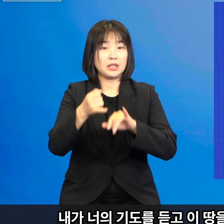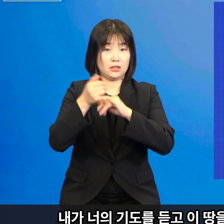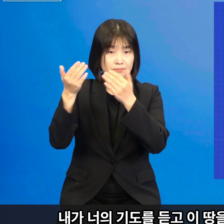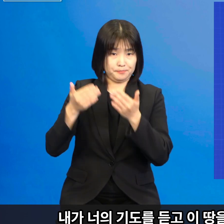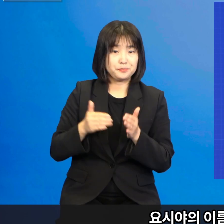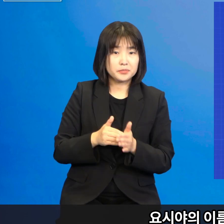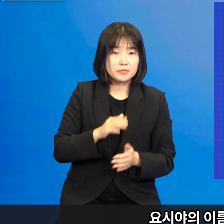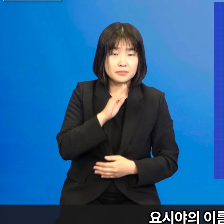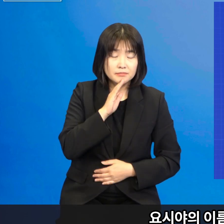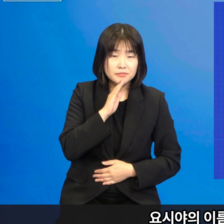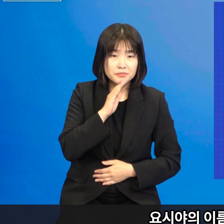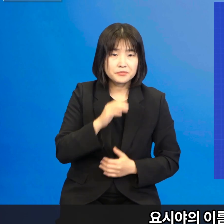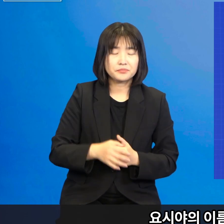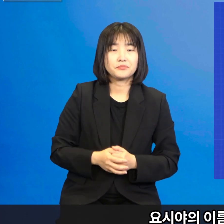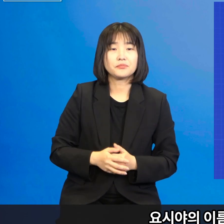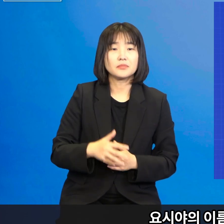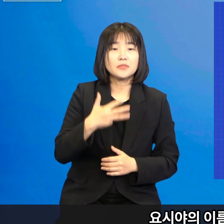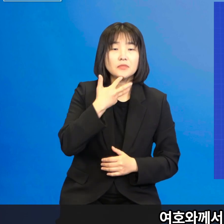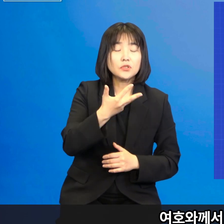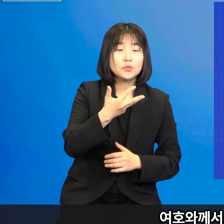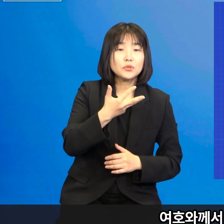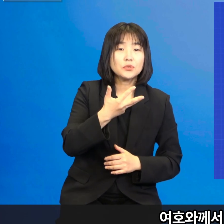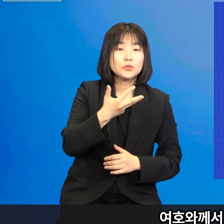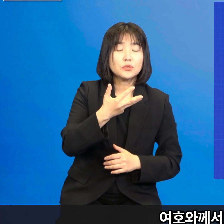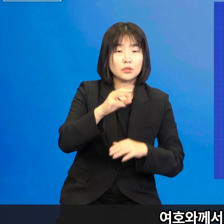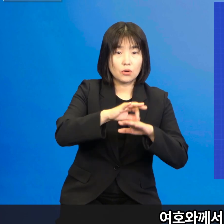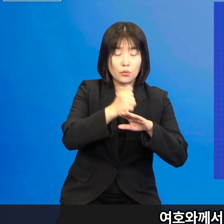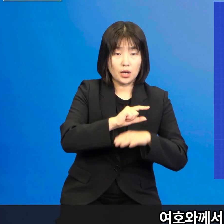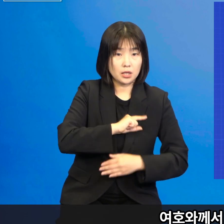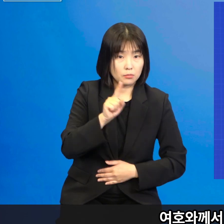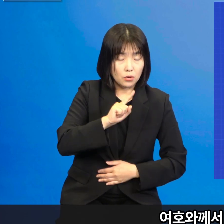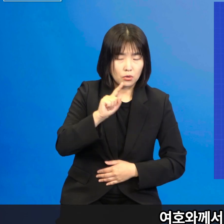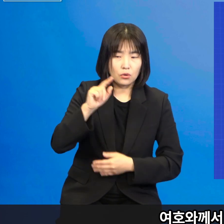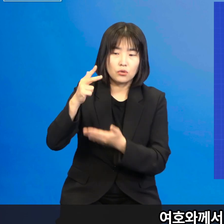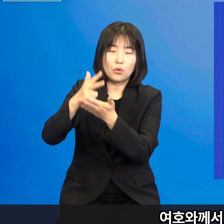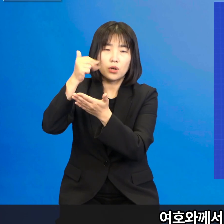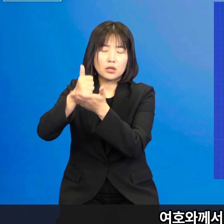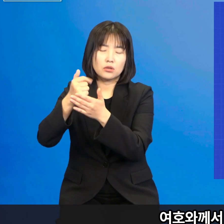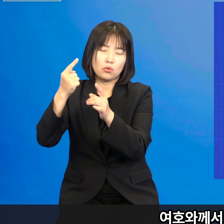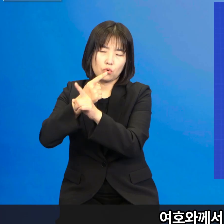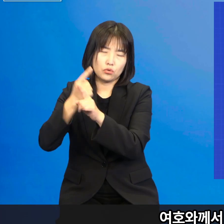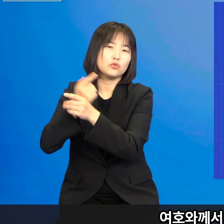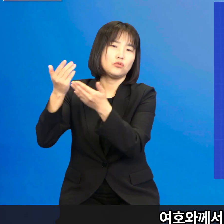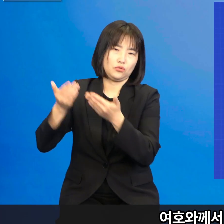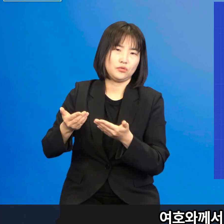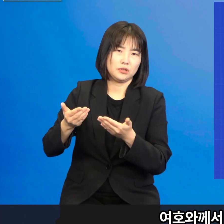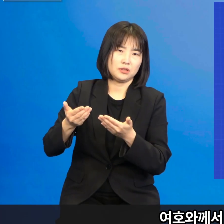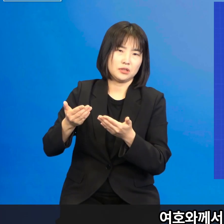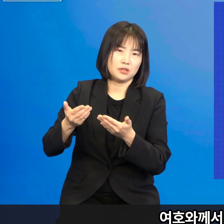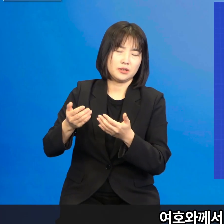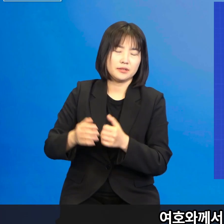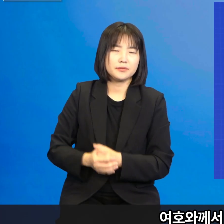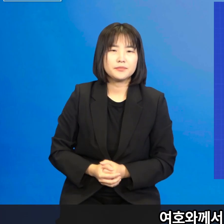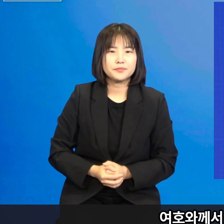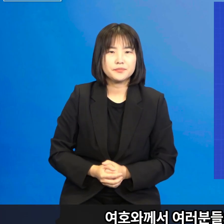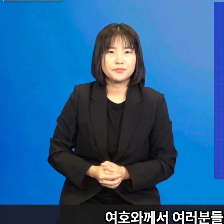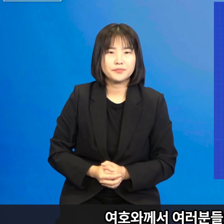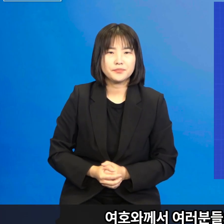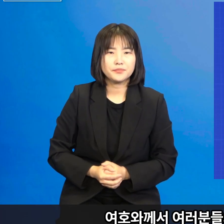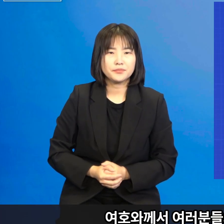약속하셨잖아요. 요시아의 이름이 뭐라고요? 여호와께서 고쳐주신다. 여호와께서